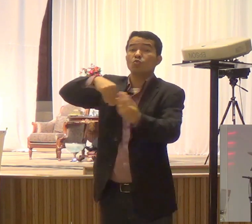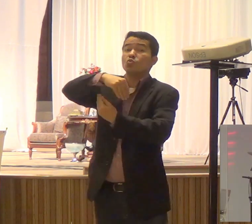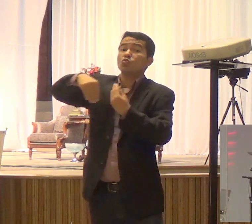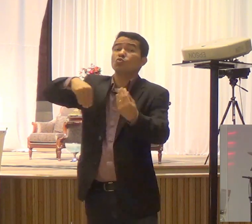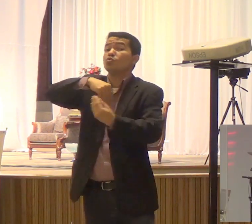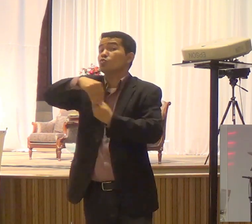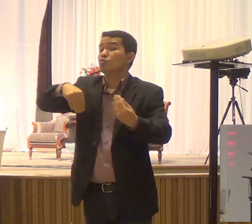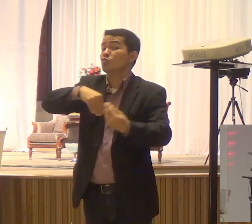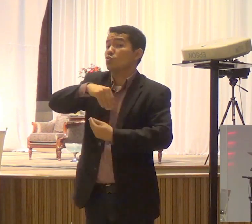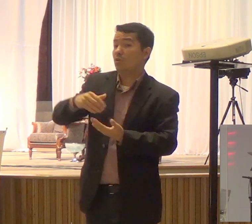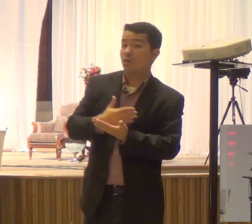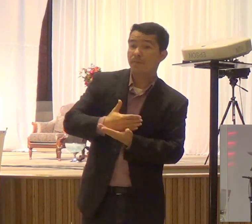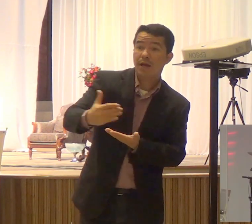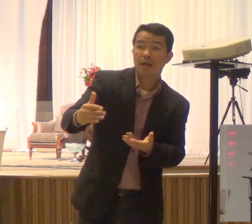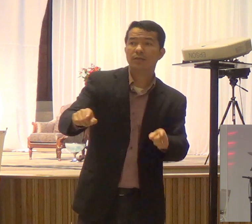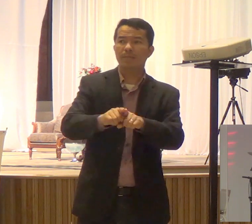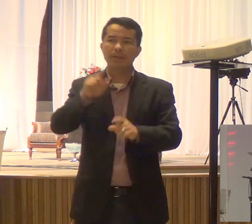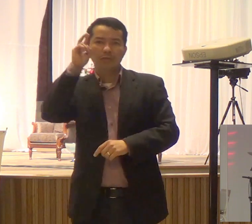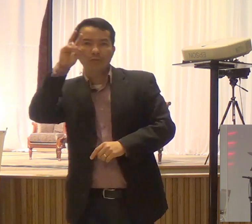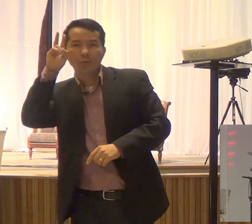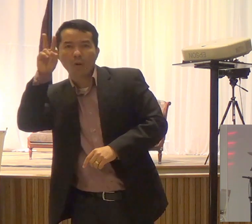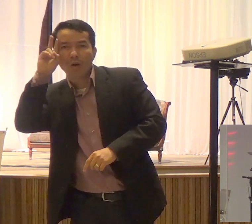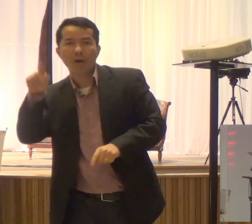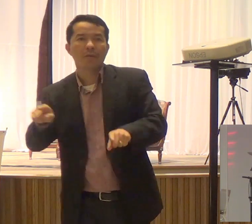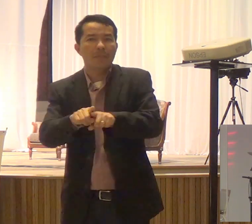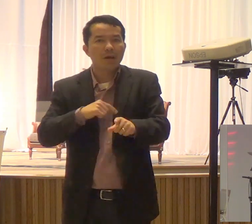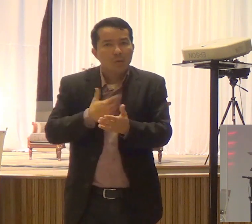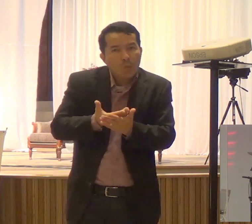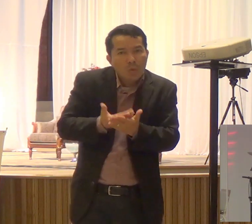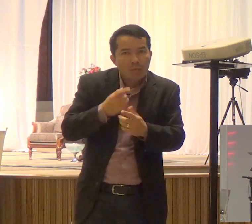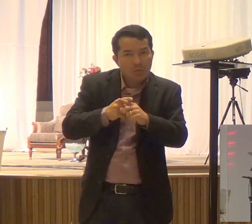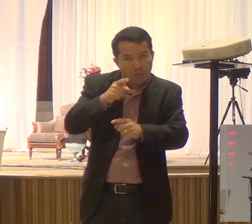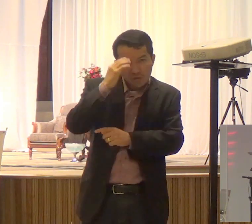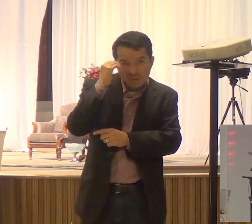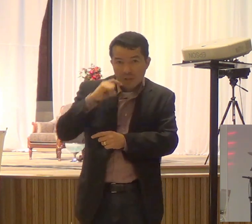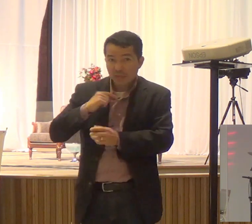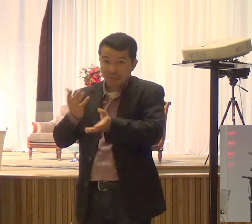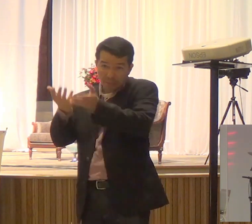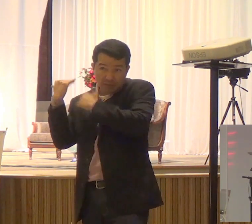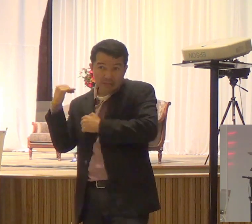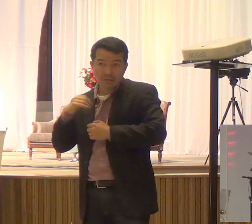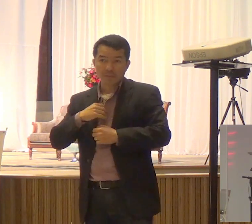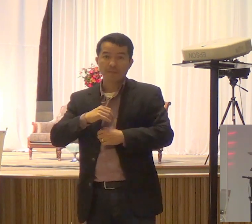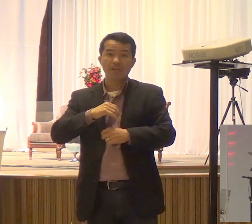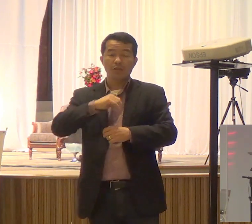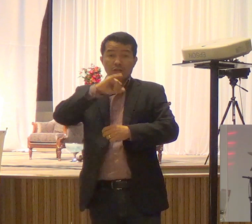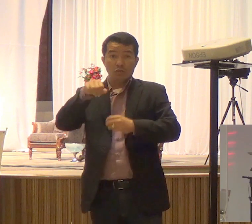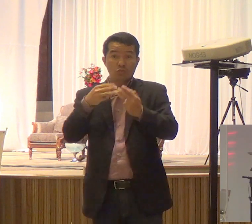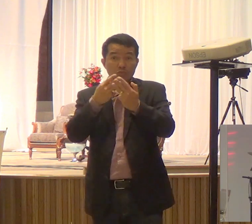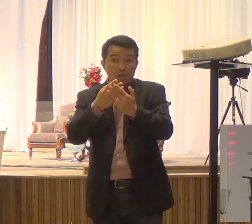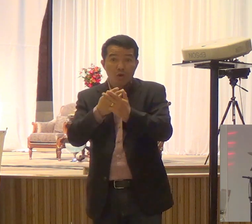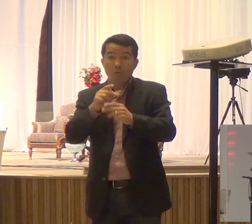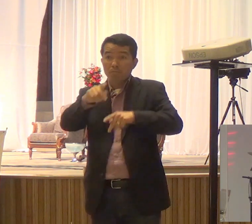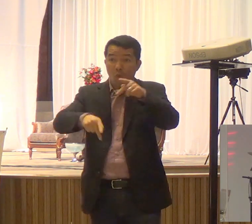os comentaristas e os historiadores, que Israel foi queimado. E a